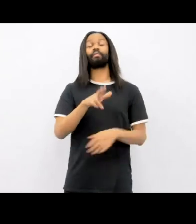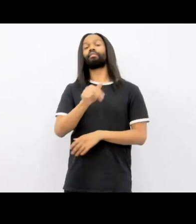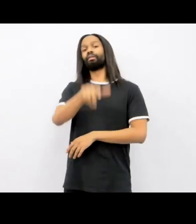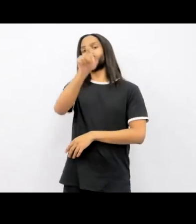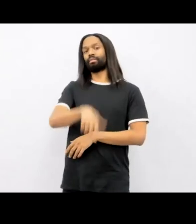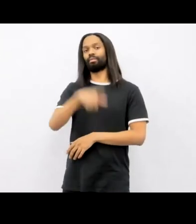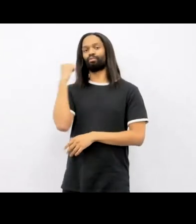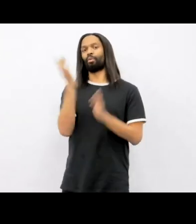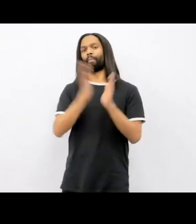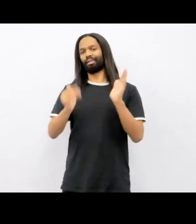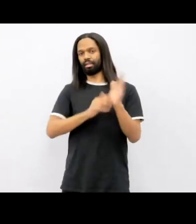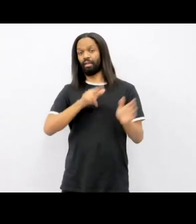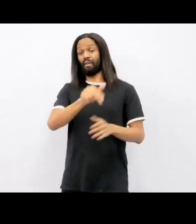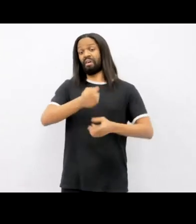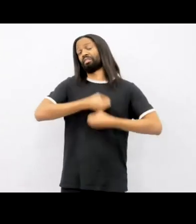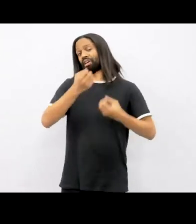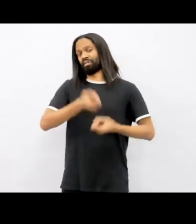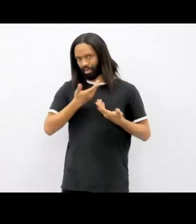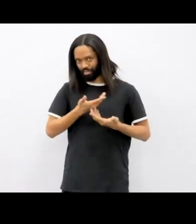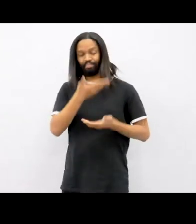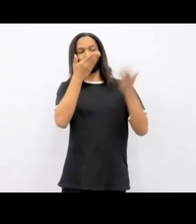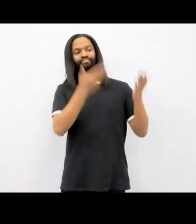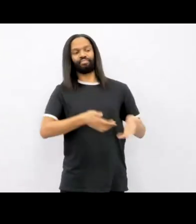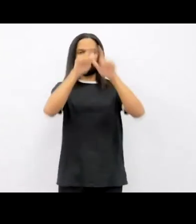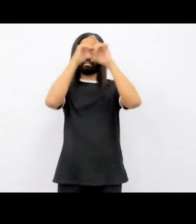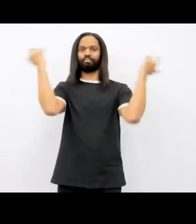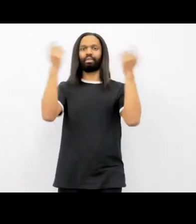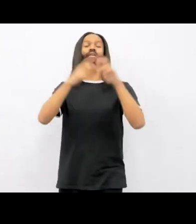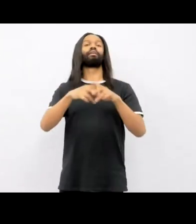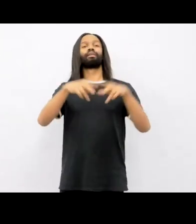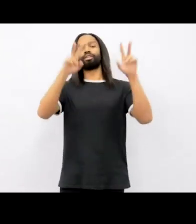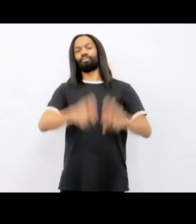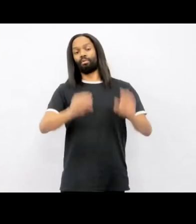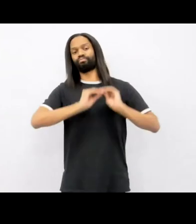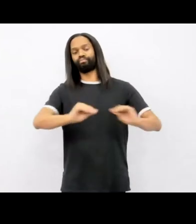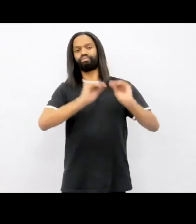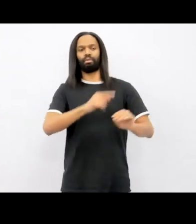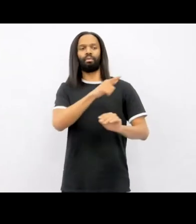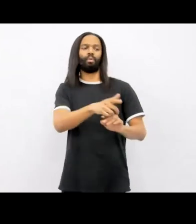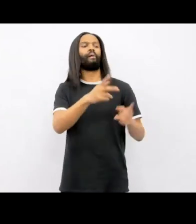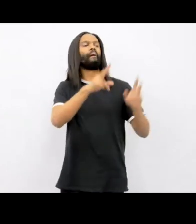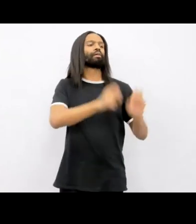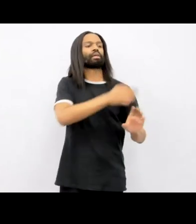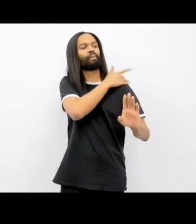enseignant-chercheur qui vous présentera les recherches qu'il a réalisées depuis quelque temps.